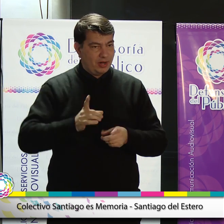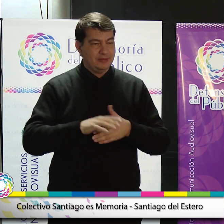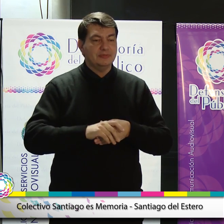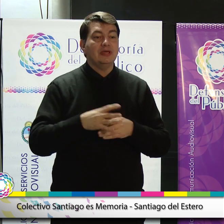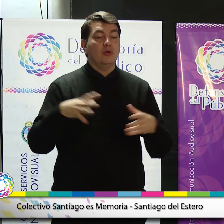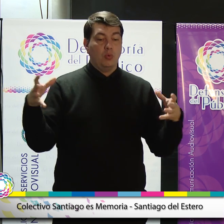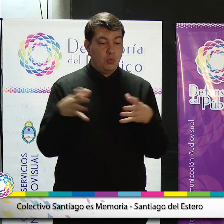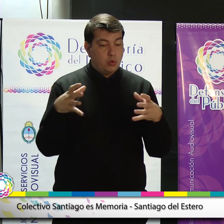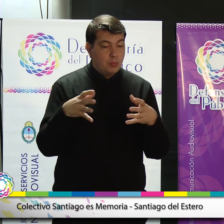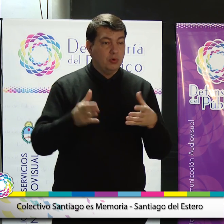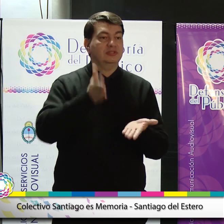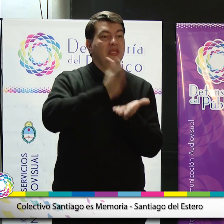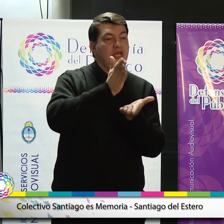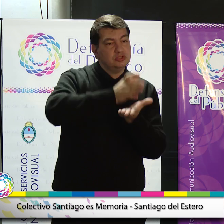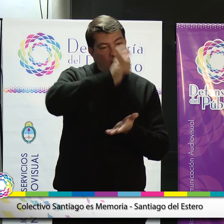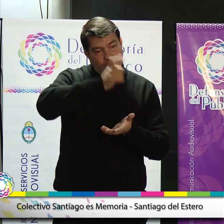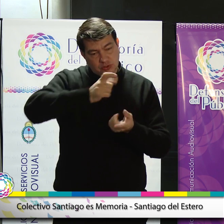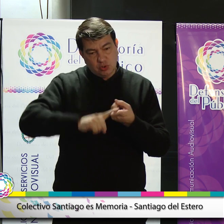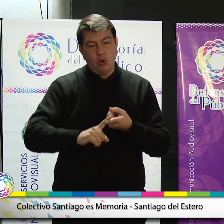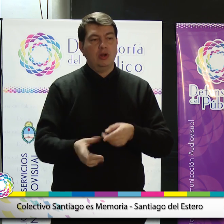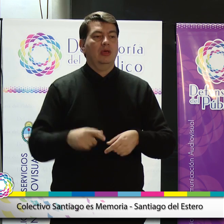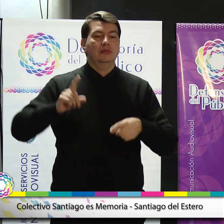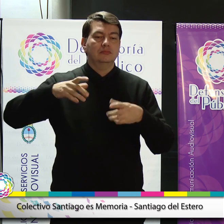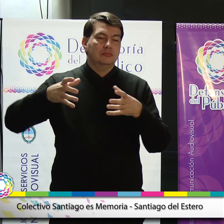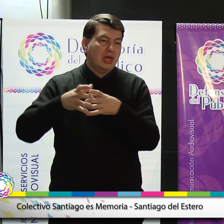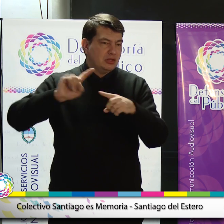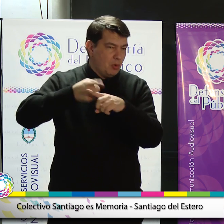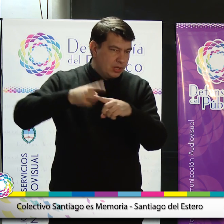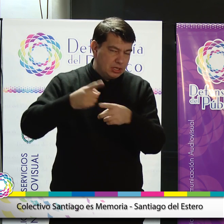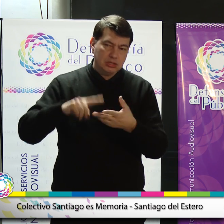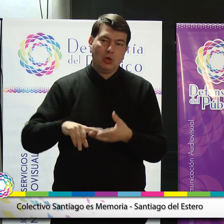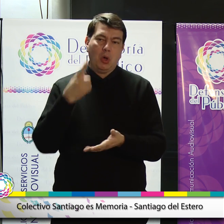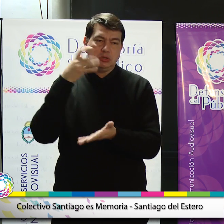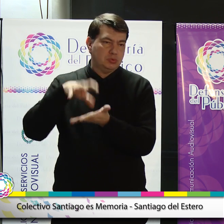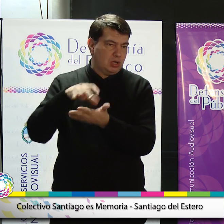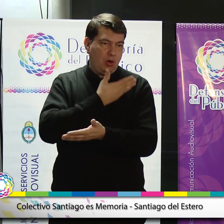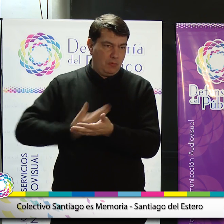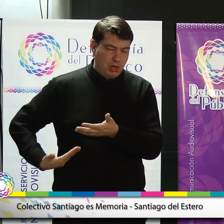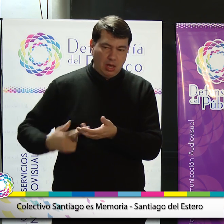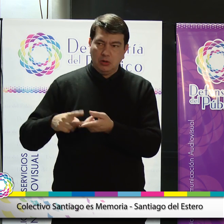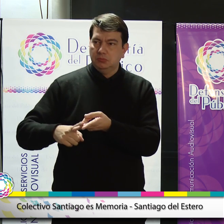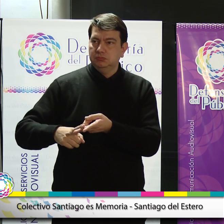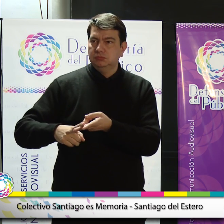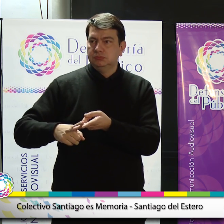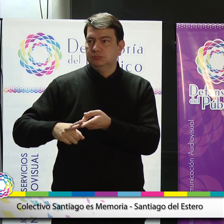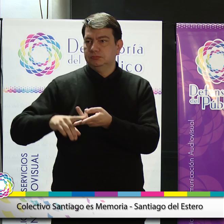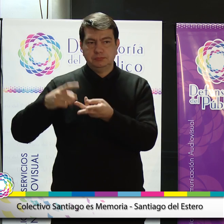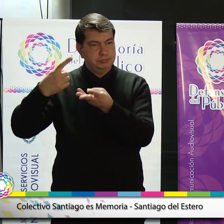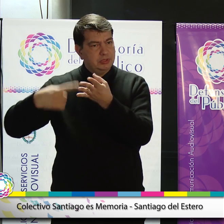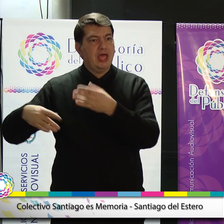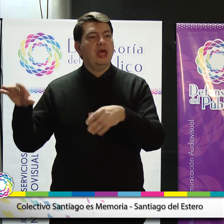partidos políticos centros de estudiantes organizaciones del estado también que forma parte del estado provincial